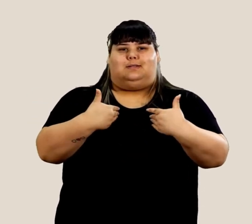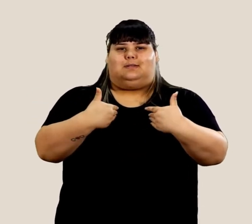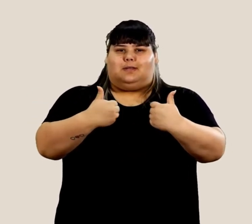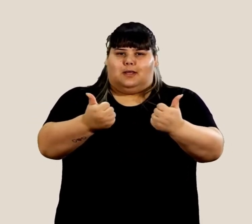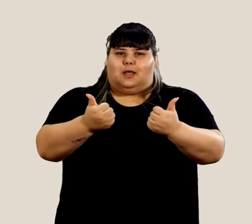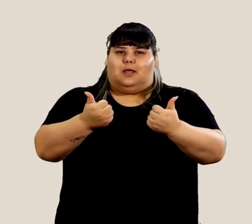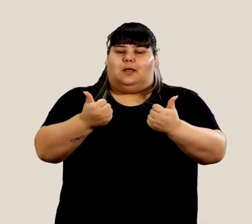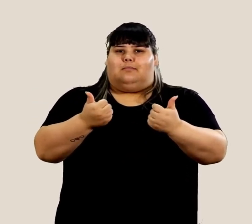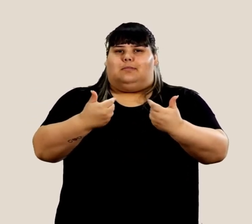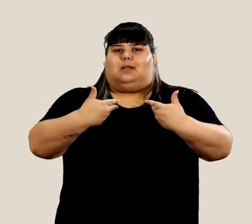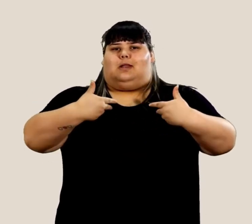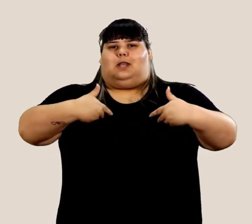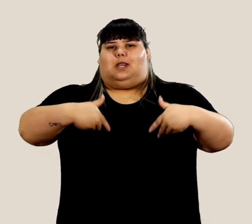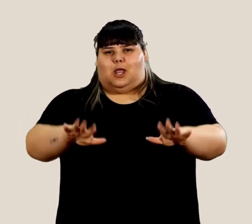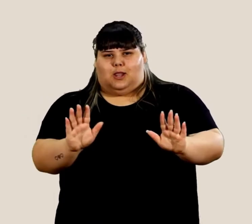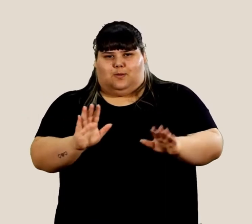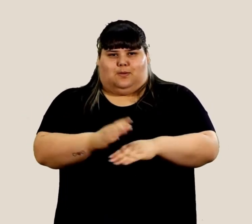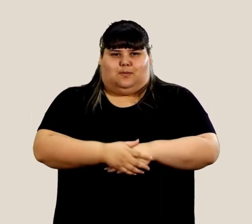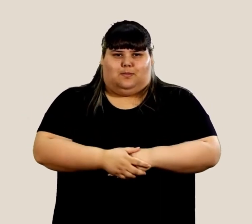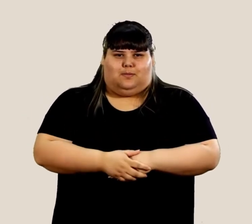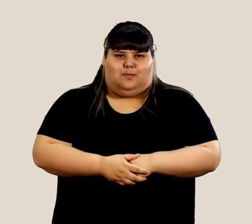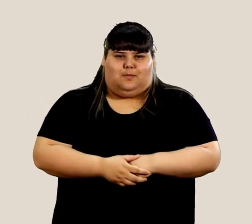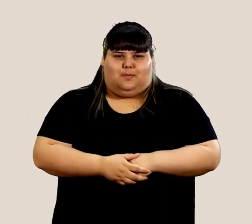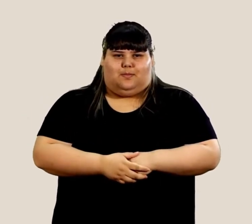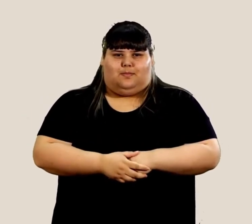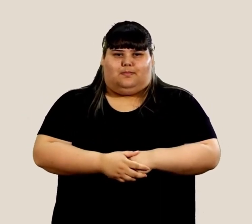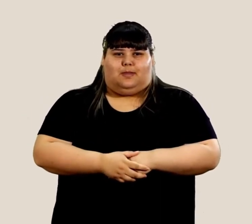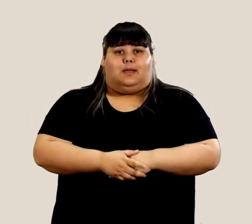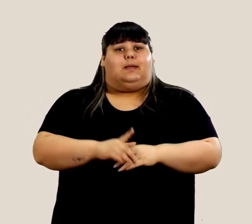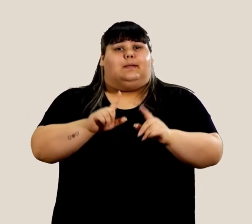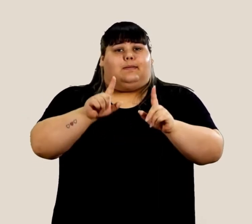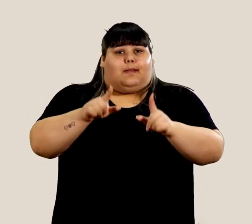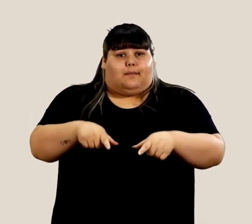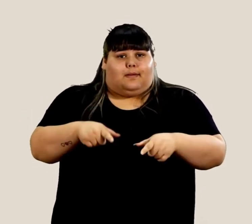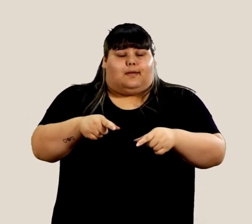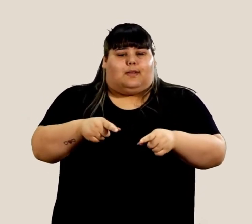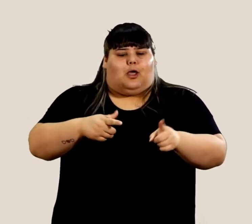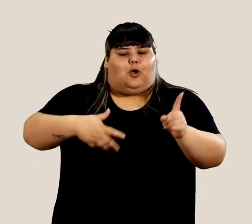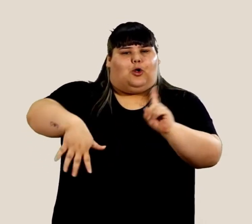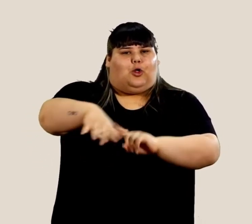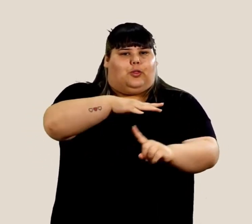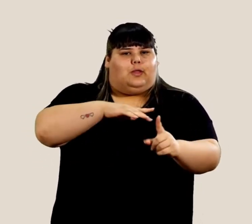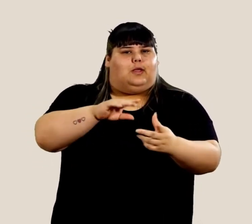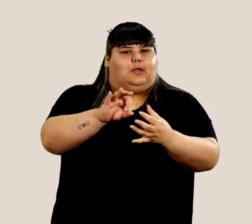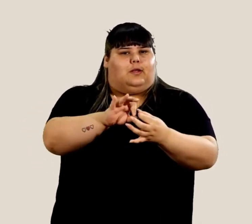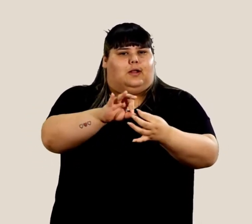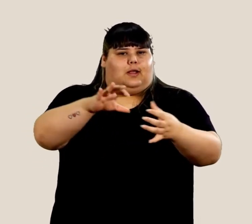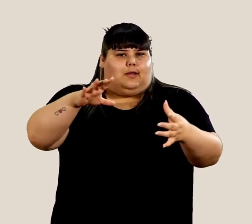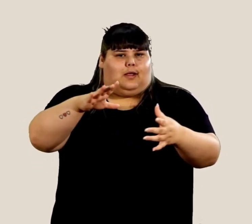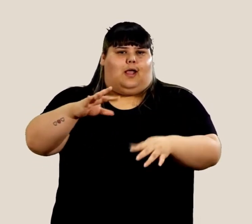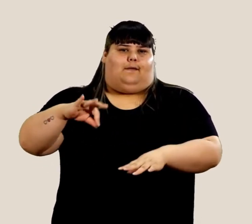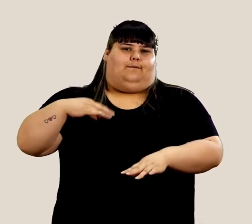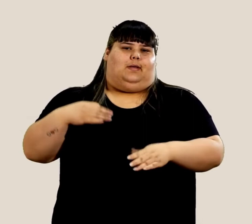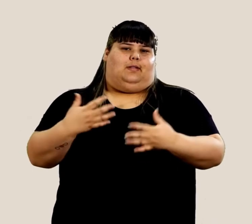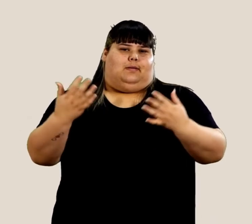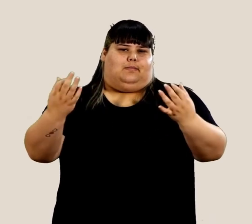forma saludable y normal, así como en condiciones de libertad